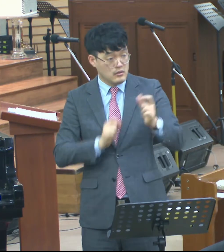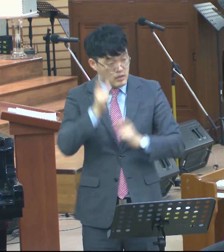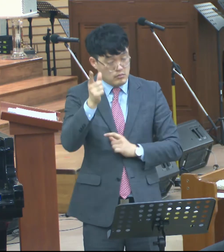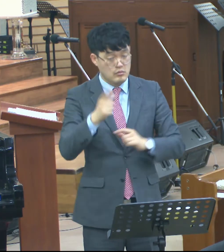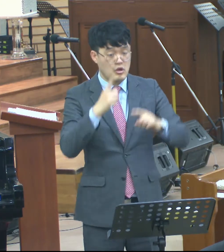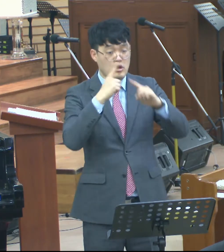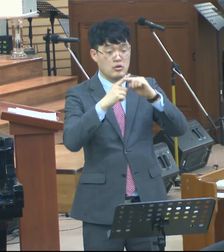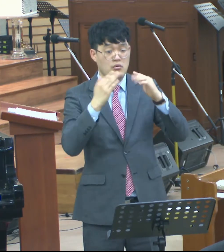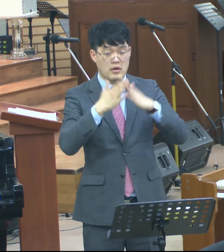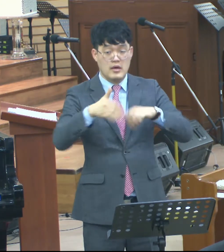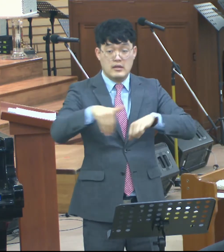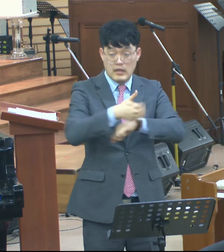교회나 직장에 가가지고